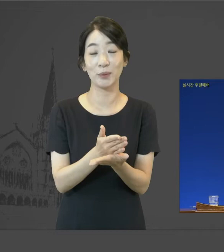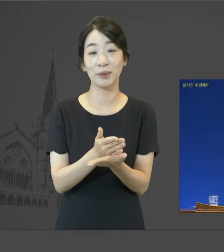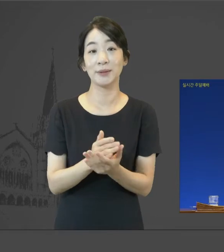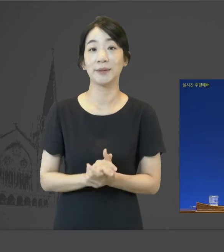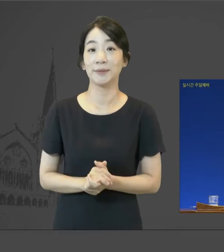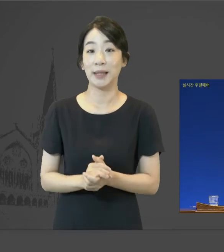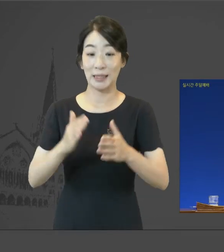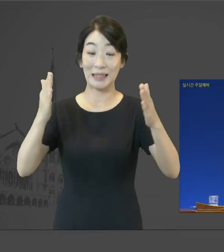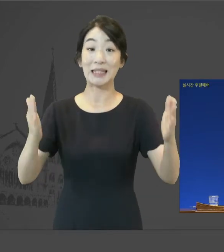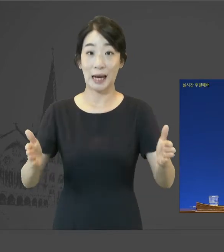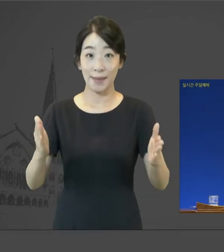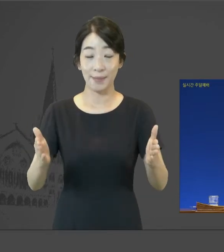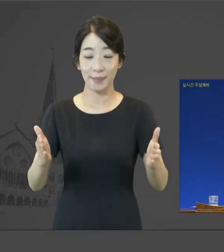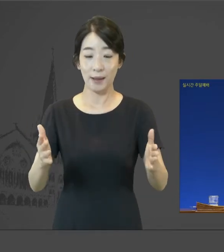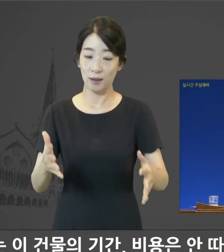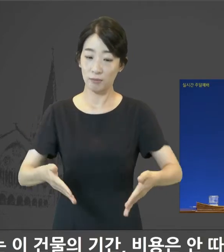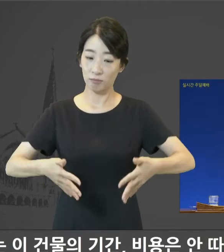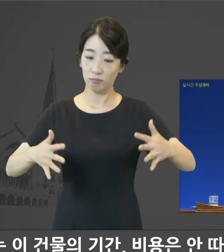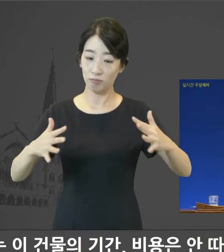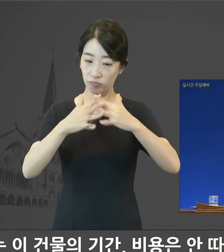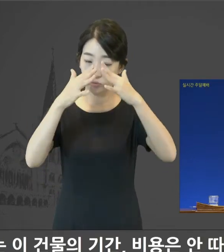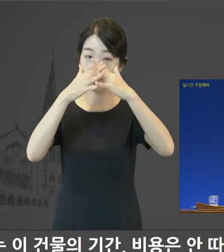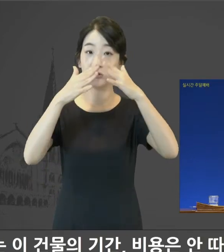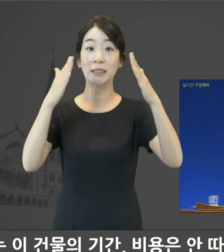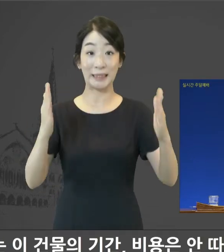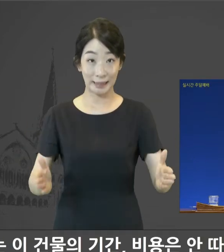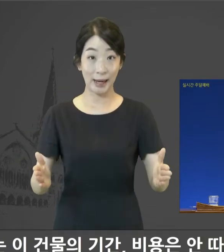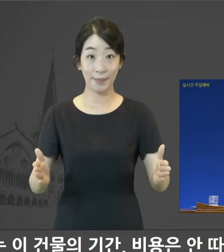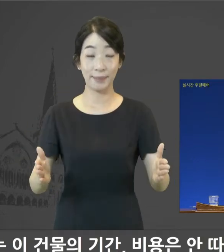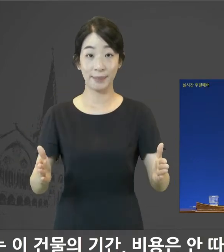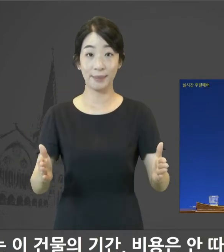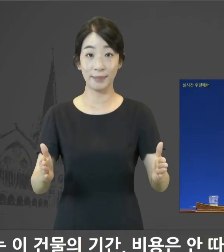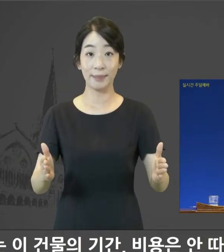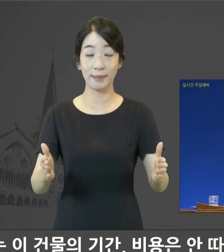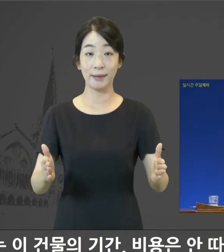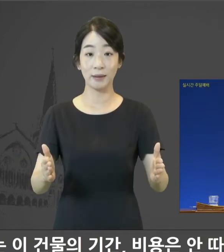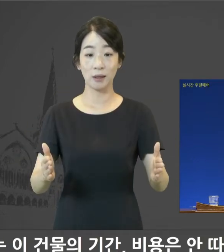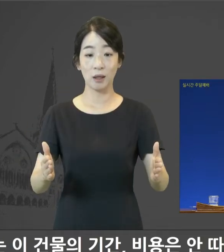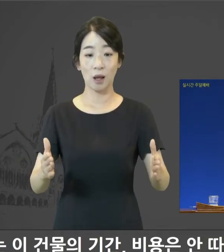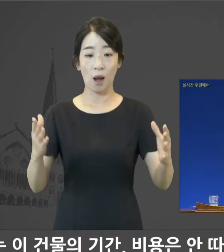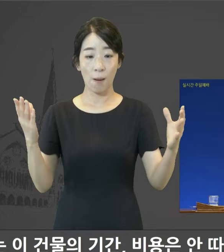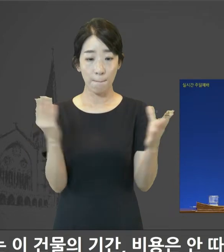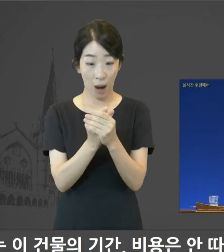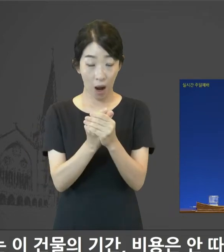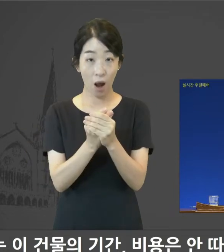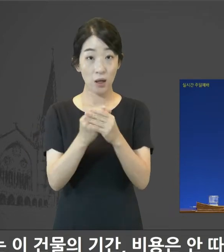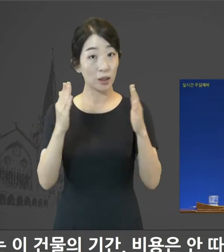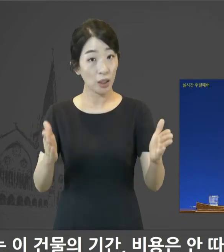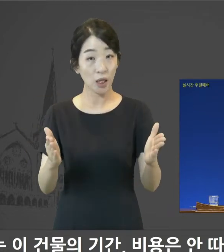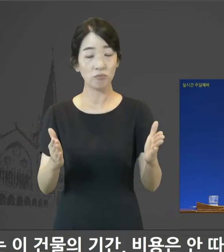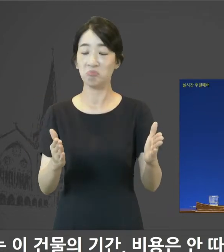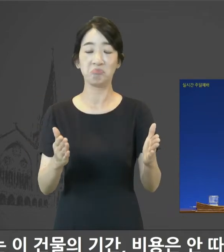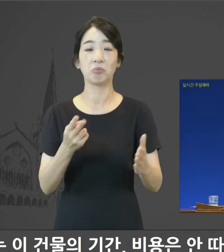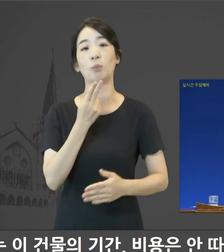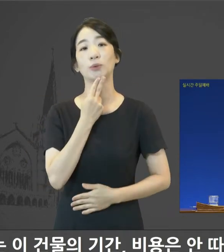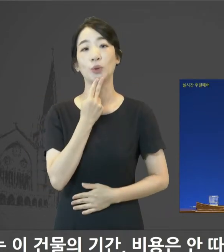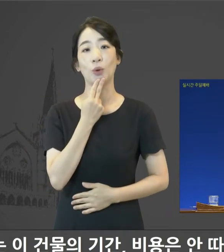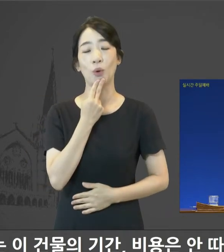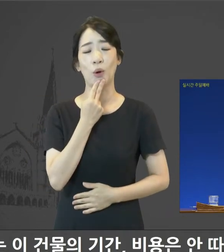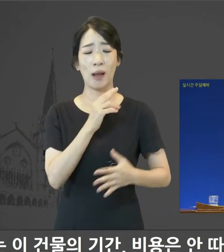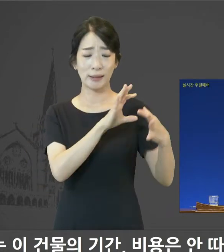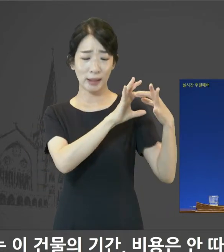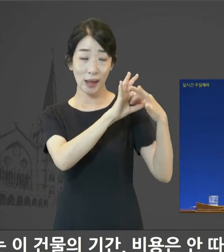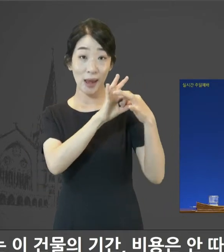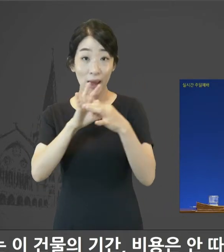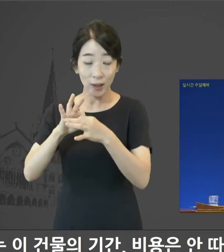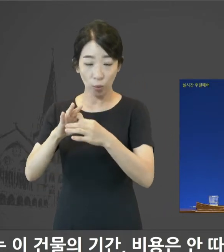근데 이 기간은요, 완성 기간이 따로 없습니다. 계속 진행형이에요.